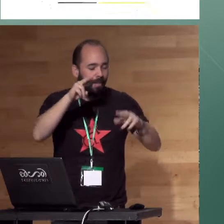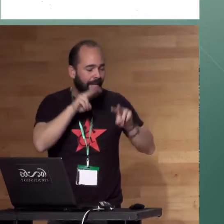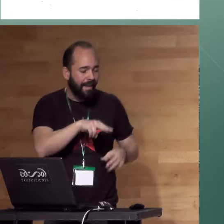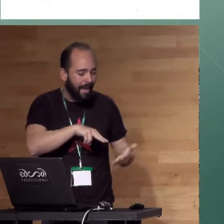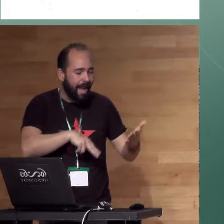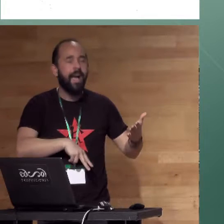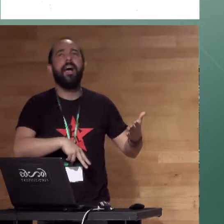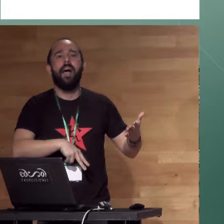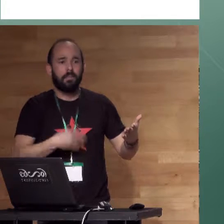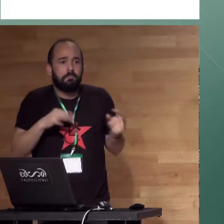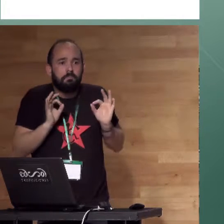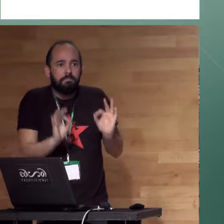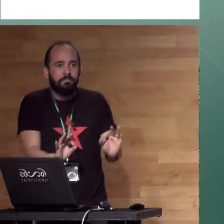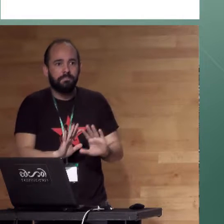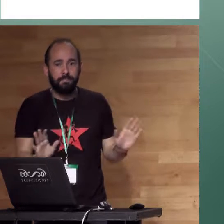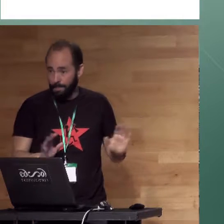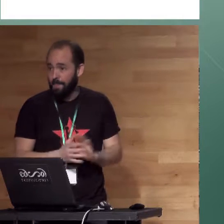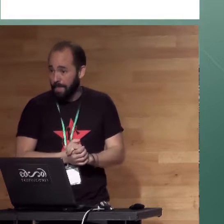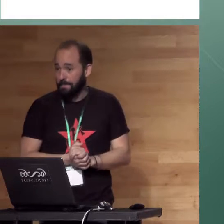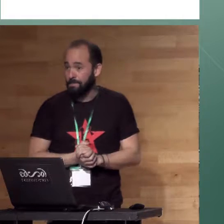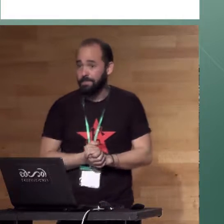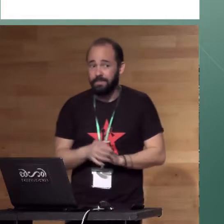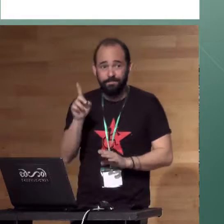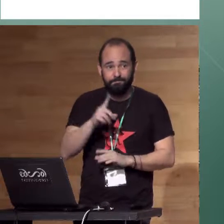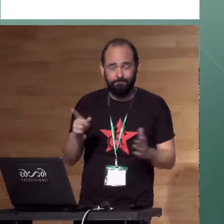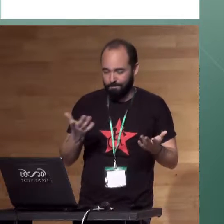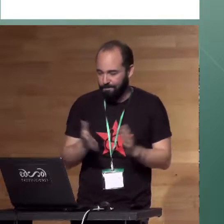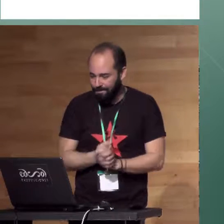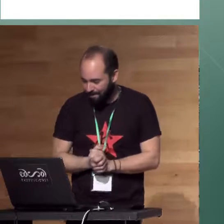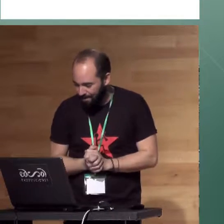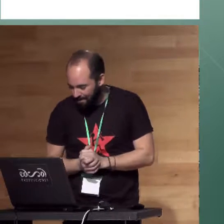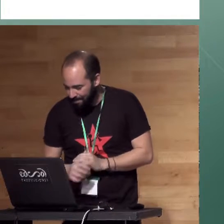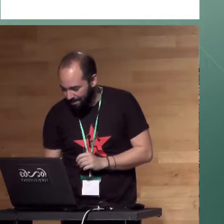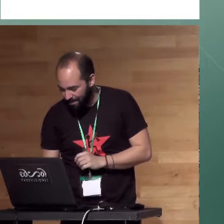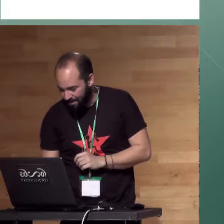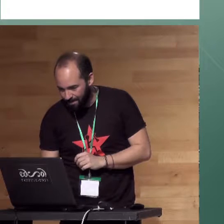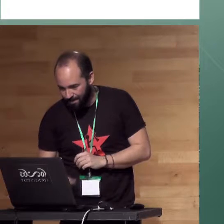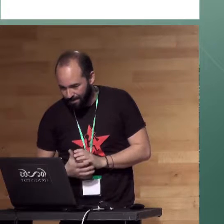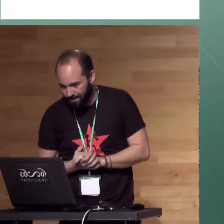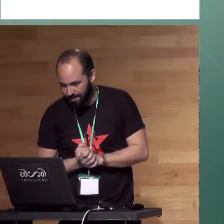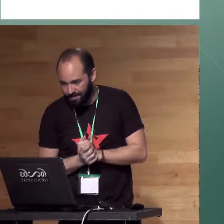tienen que preguntar. Leen y cada uno sabe cuál es su función. ¿De acuerdo?